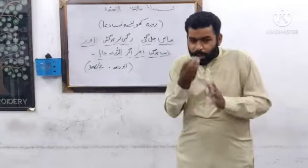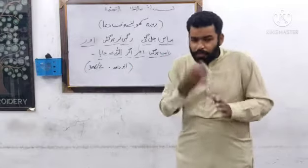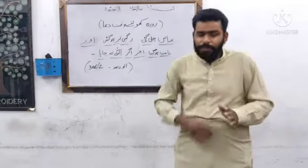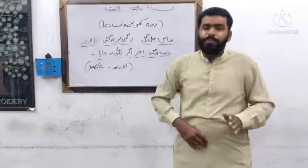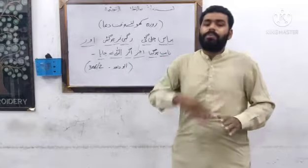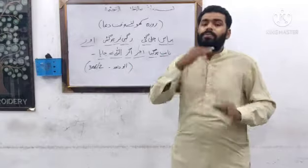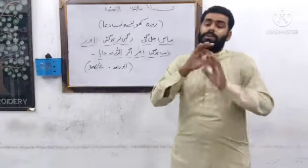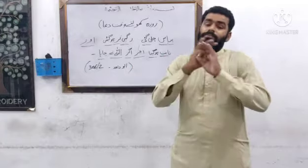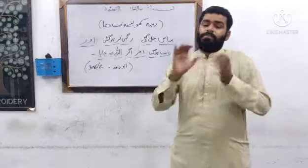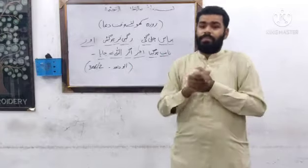वक्त